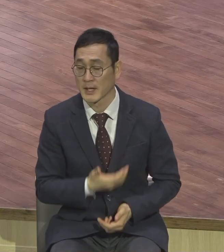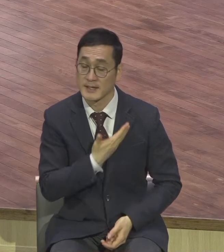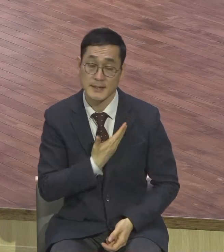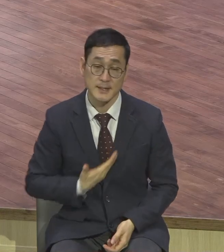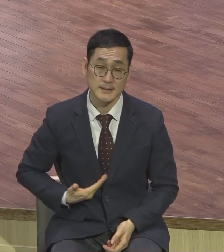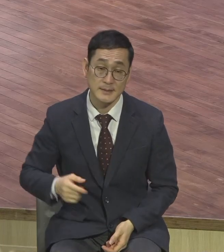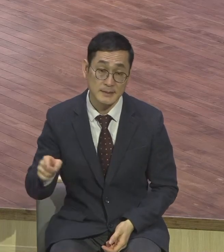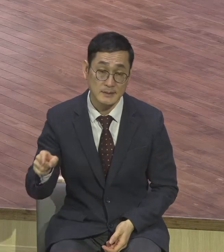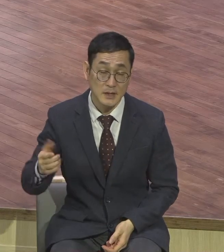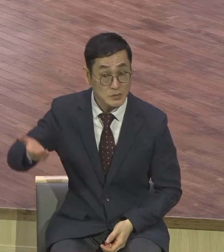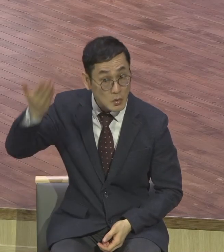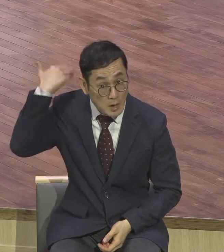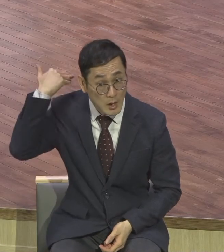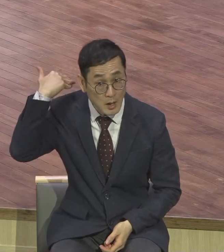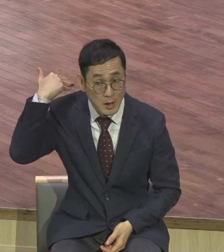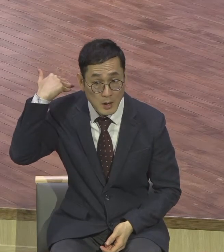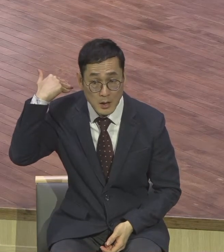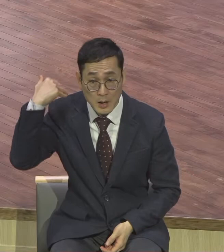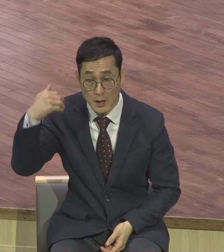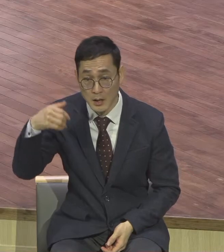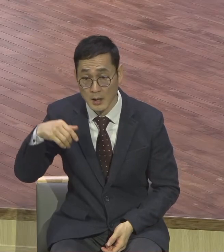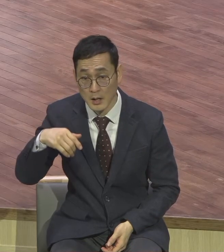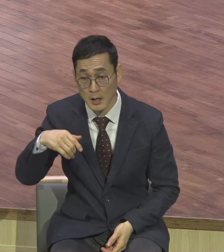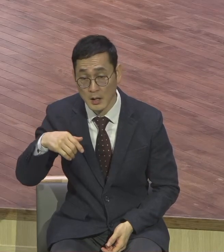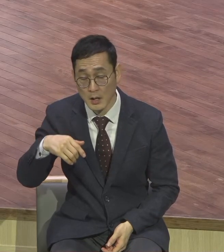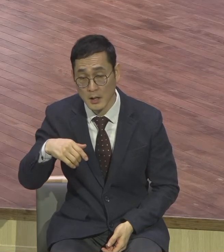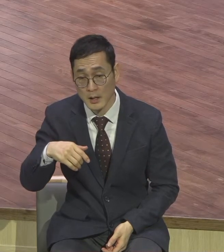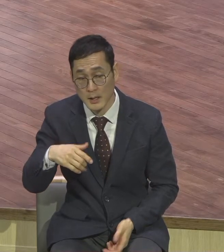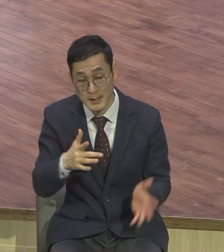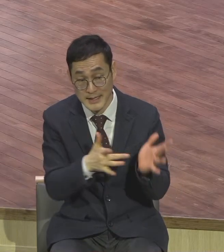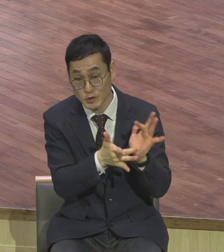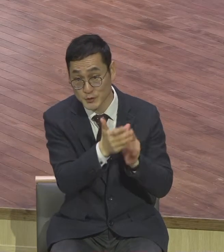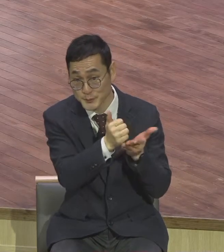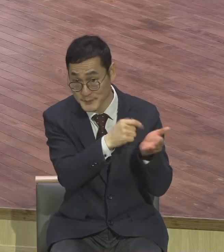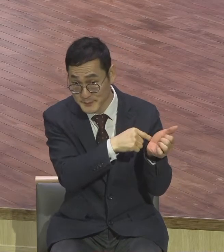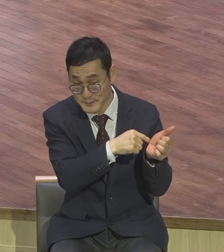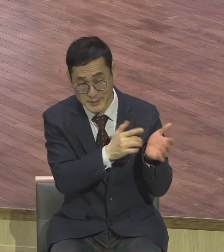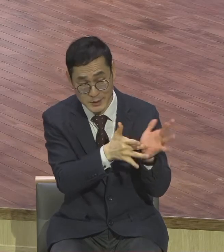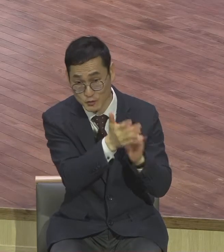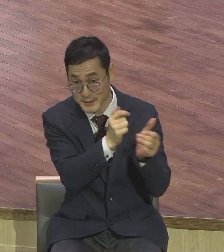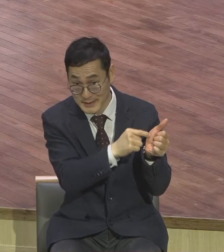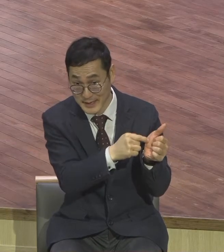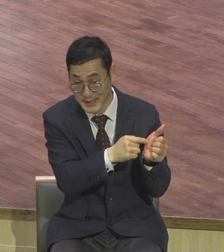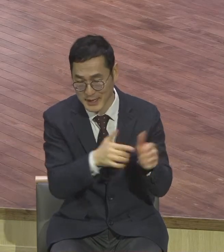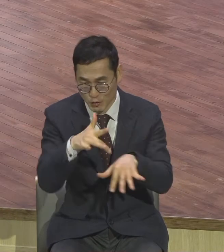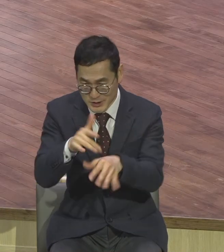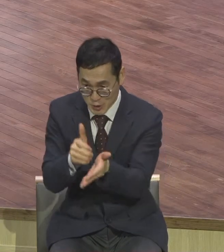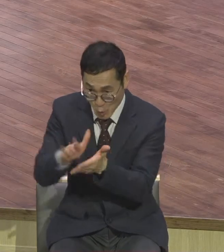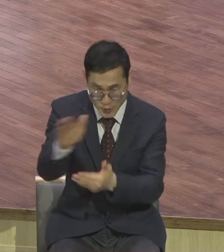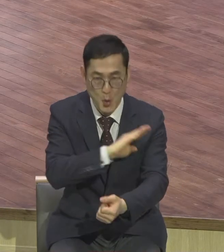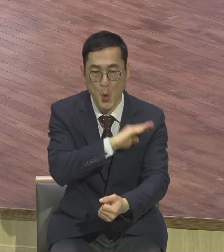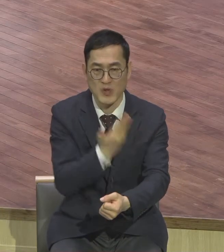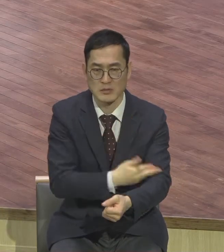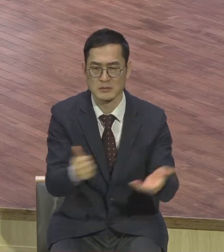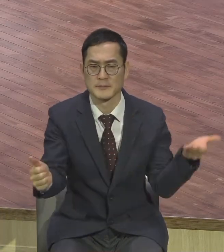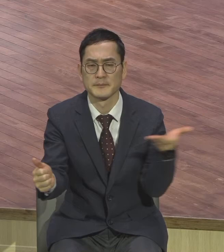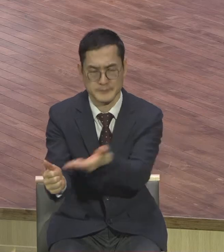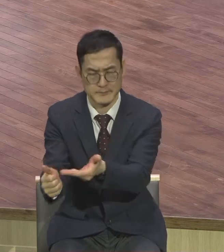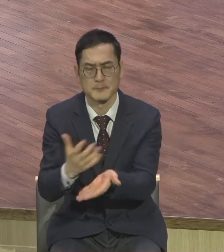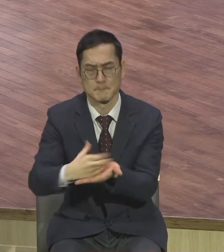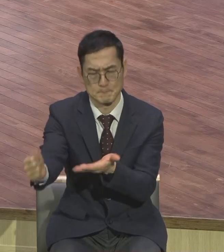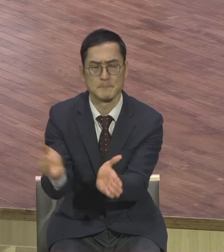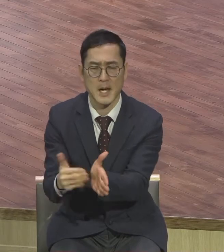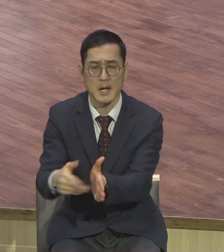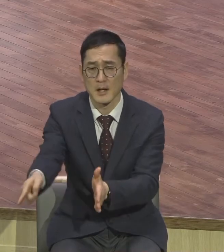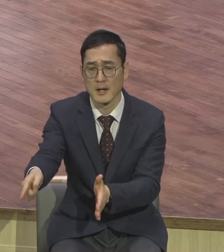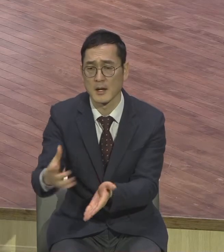이미 예수므로부터 귀신을 내어 쫓는 권능을 받았어요.